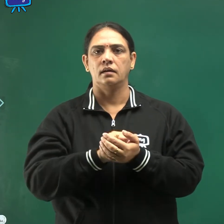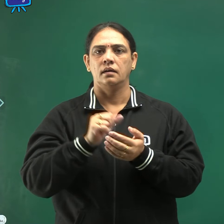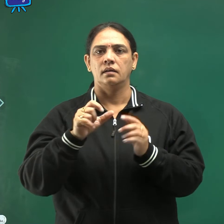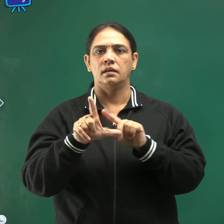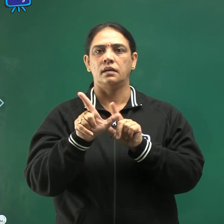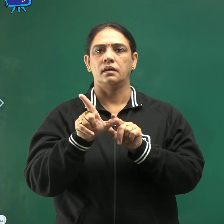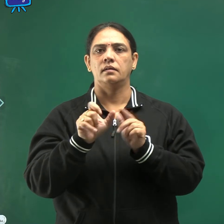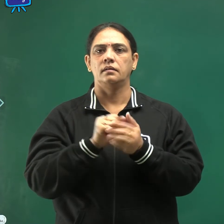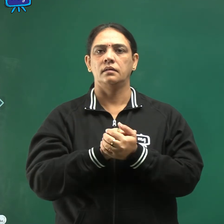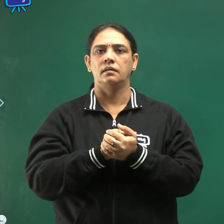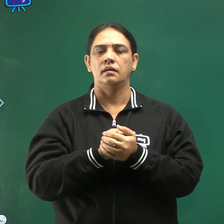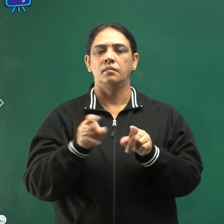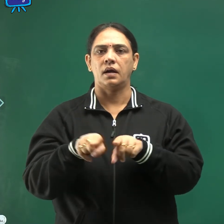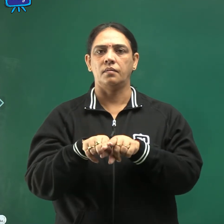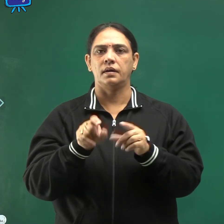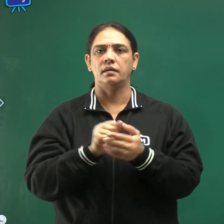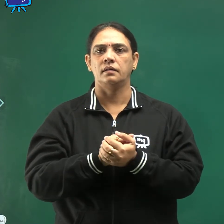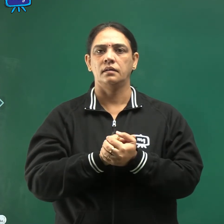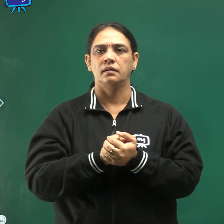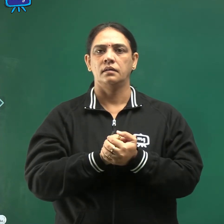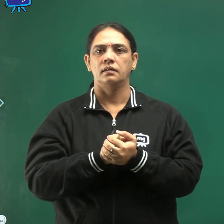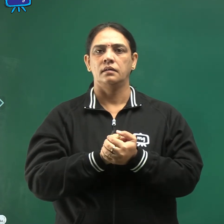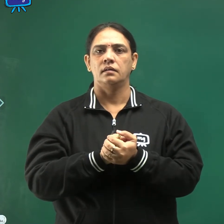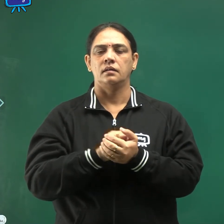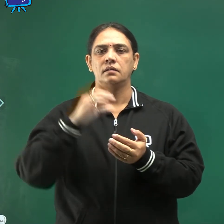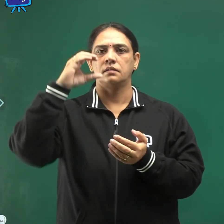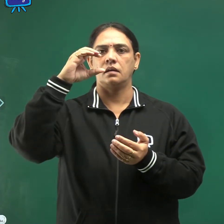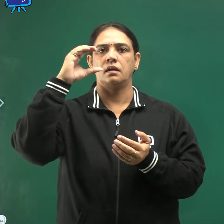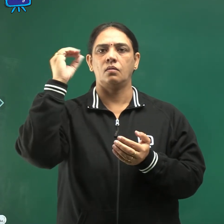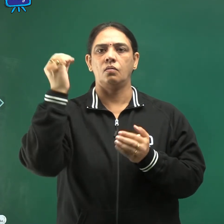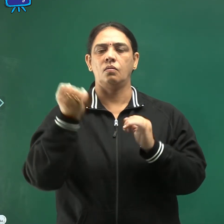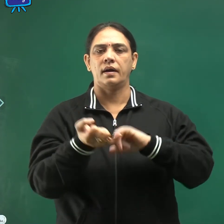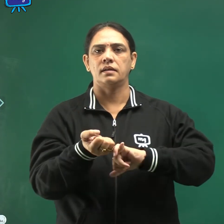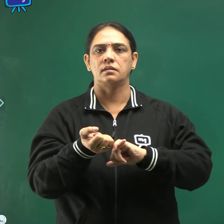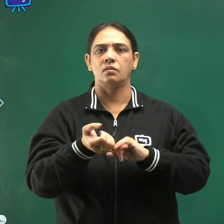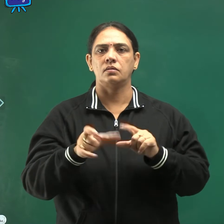थीटा बराबर cos थीटा